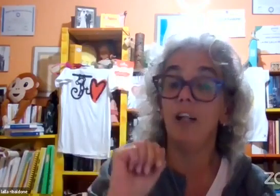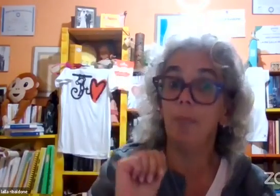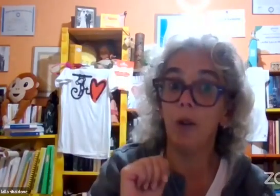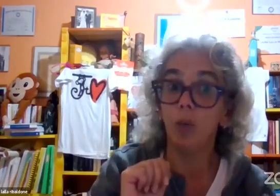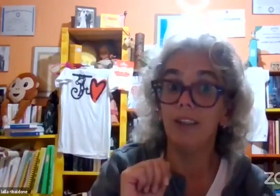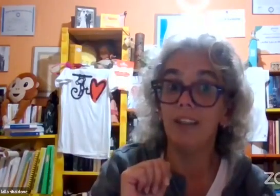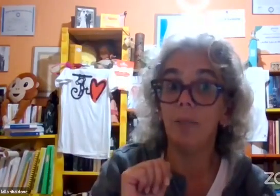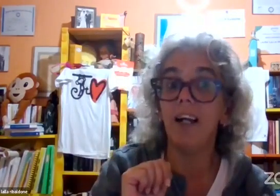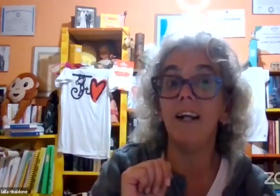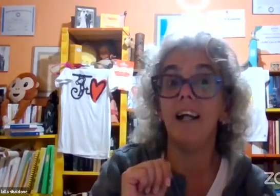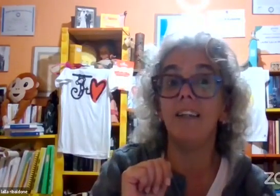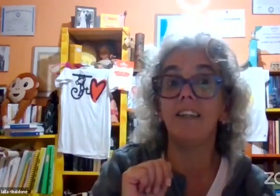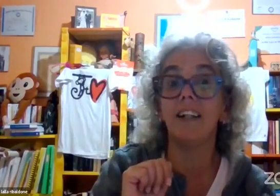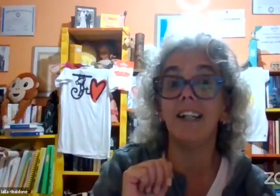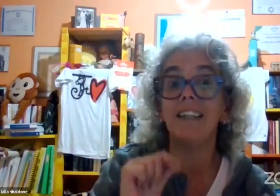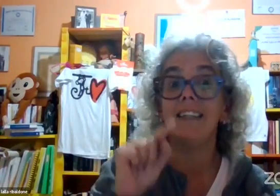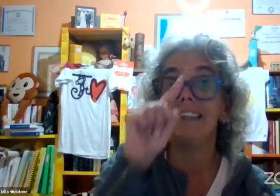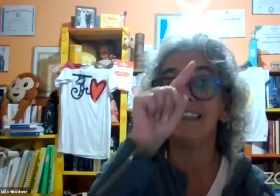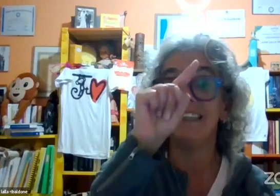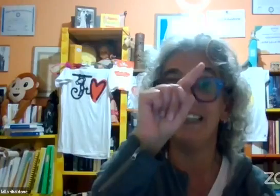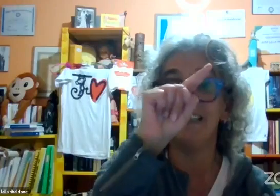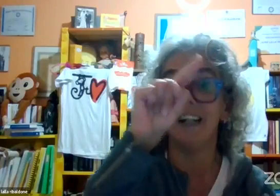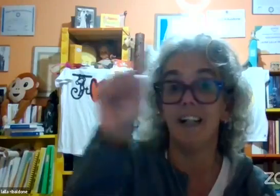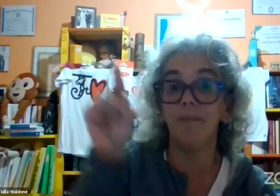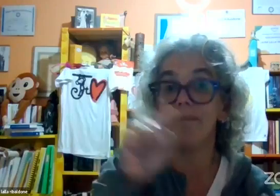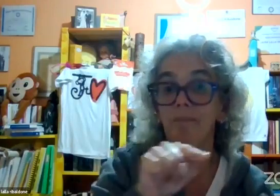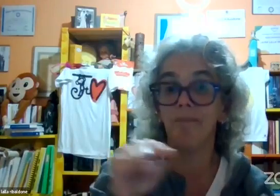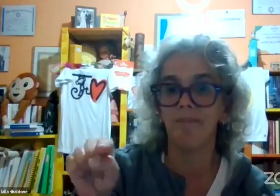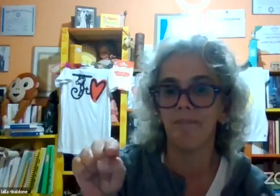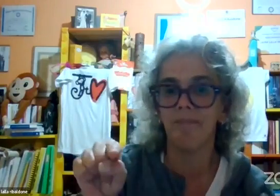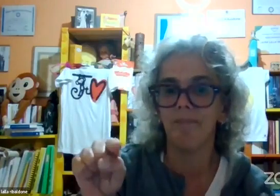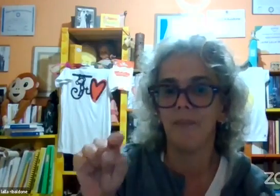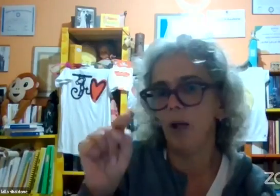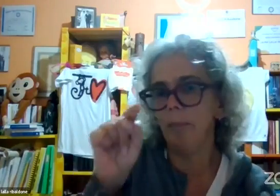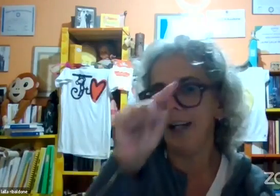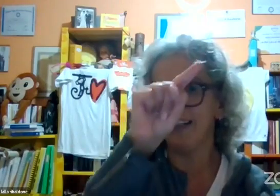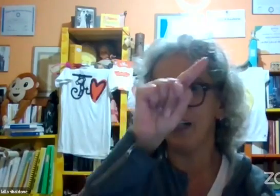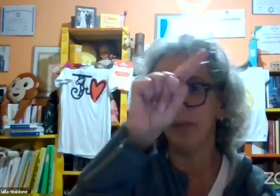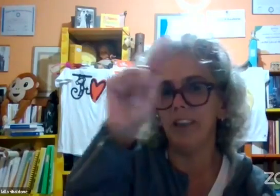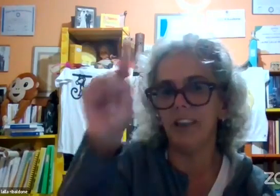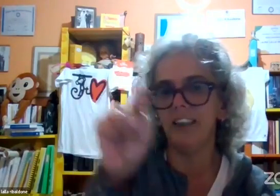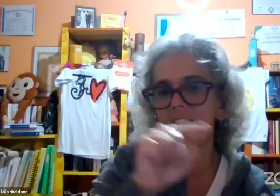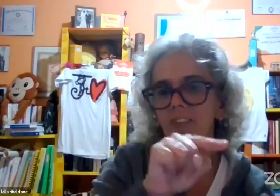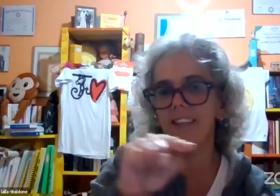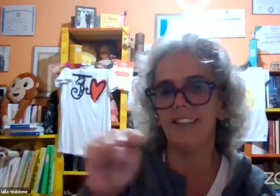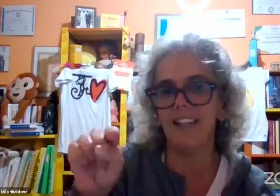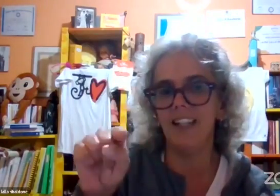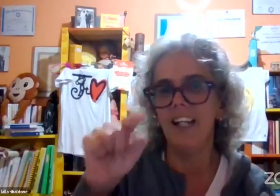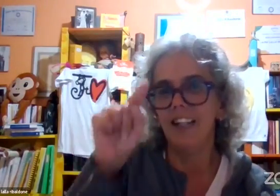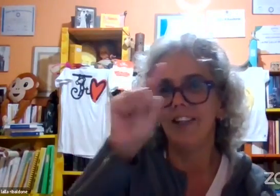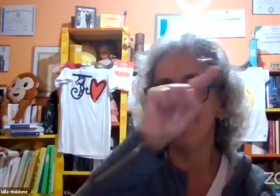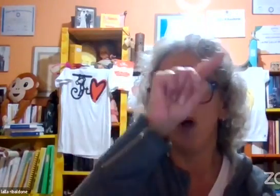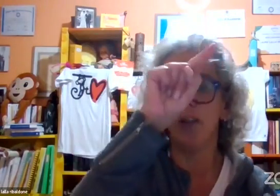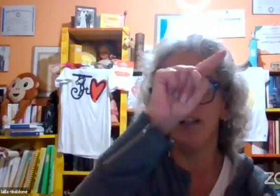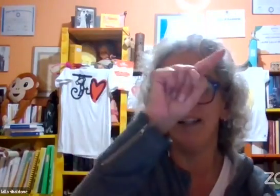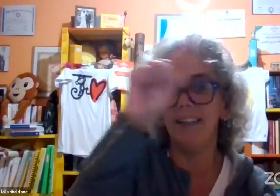E per ultima lettera Z. In pratica è come se scrivesse nel vuoto la